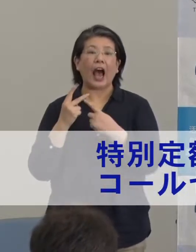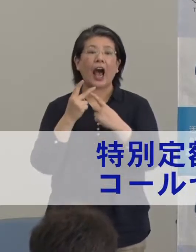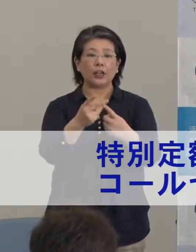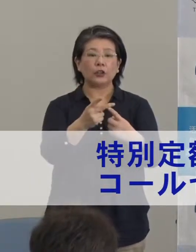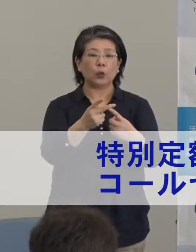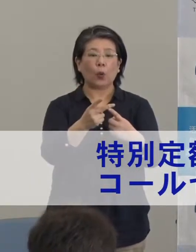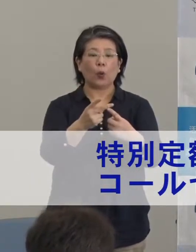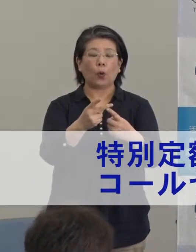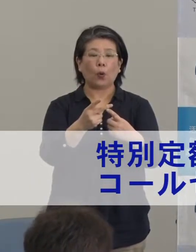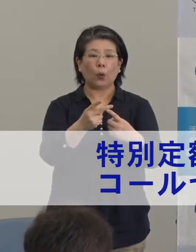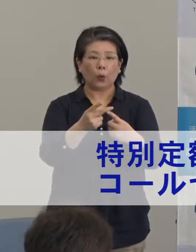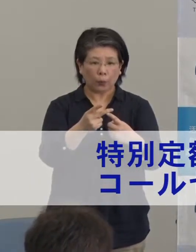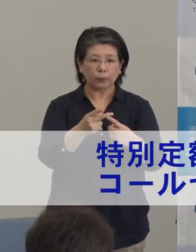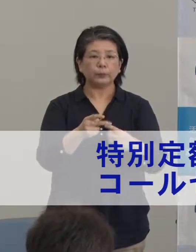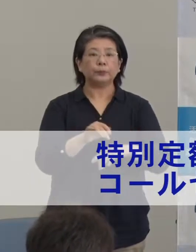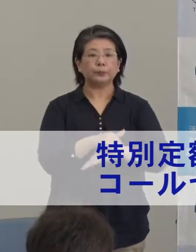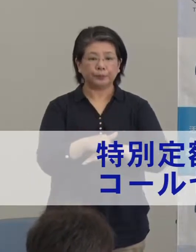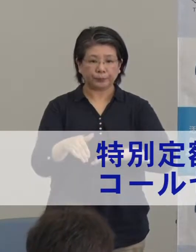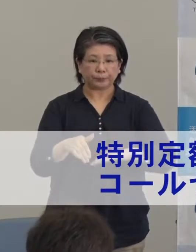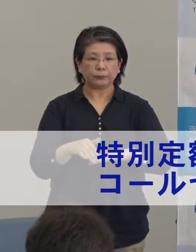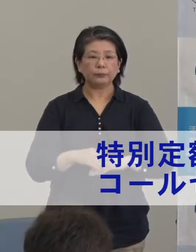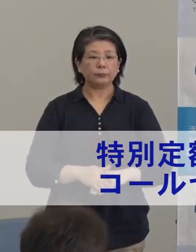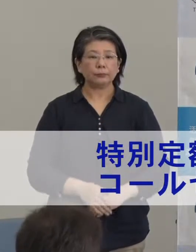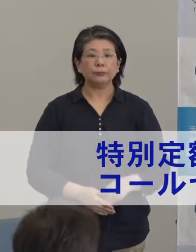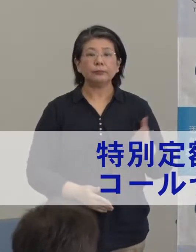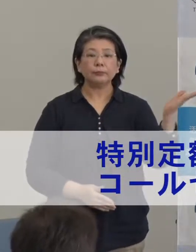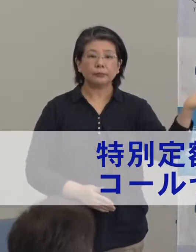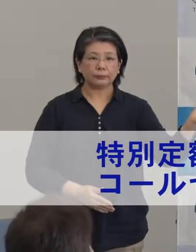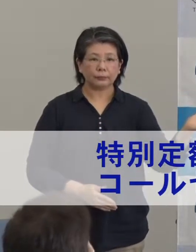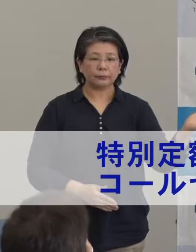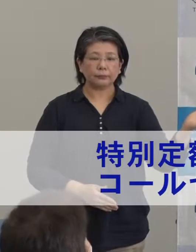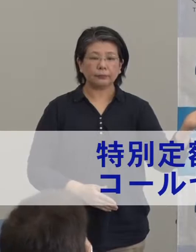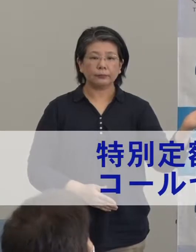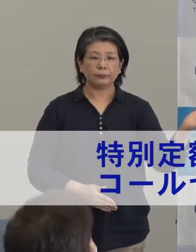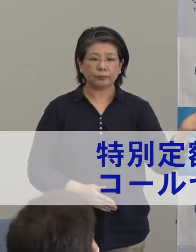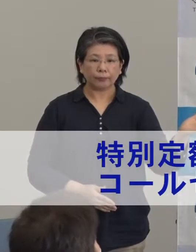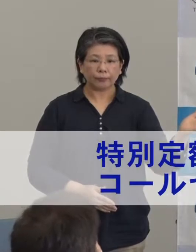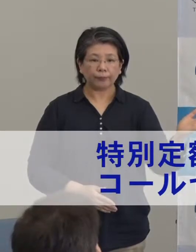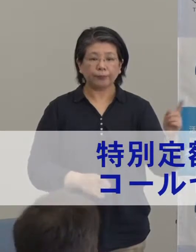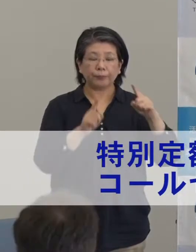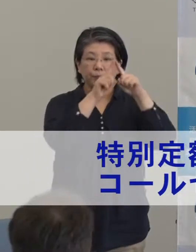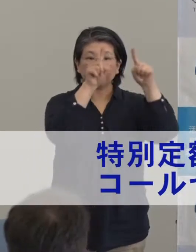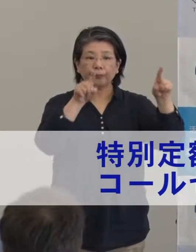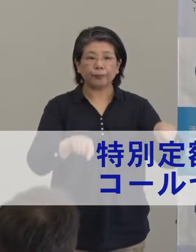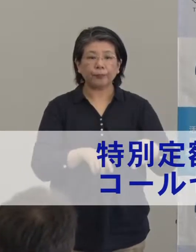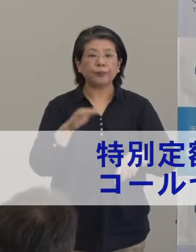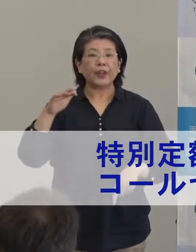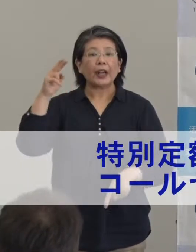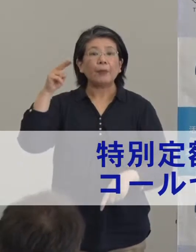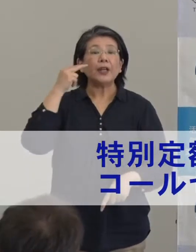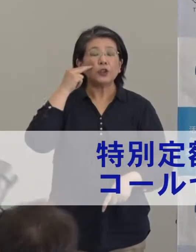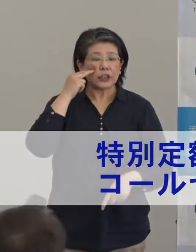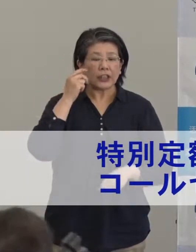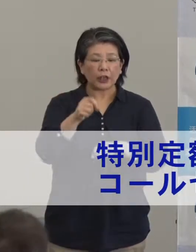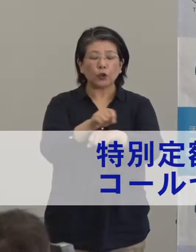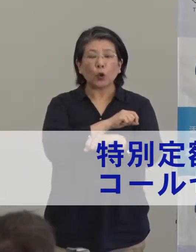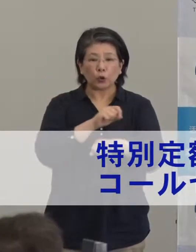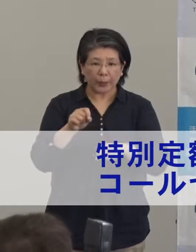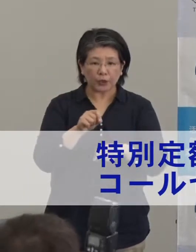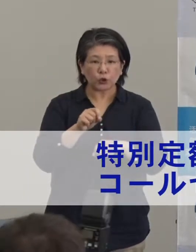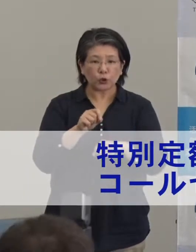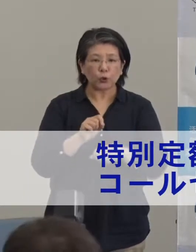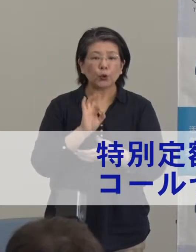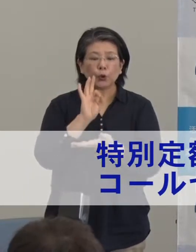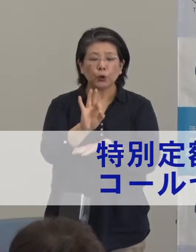送り出させていただきます。こちらのにございます高松市特別定額給付金のお知らせ